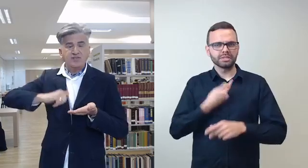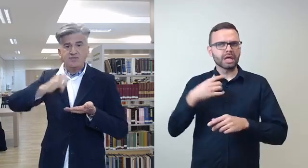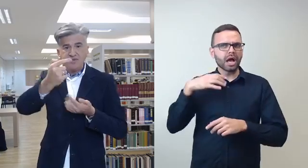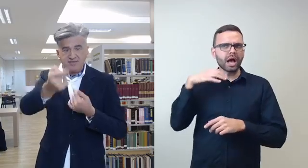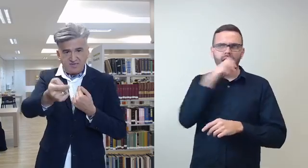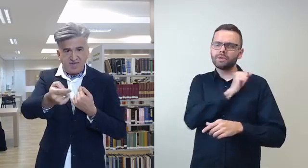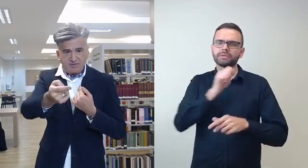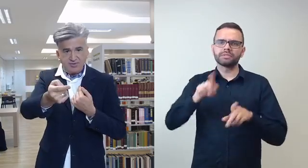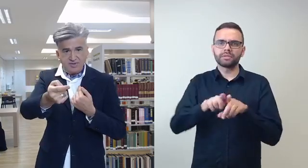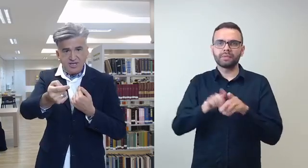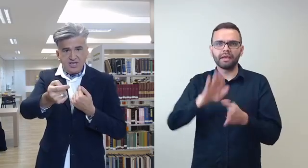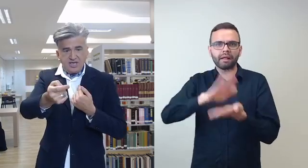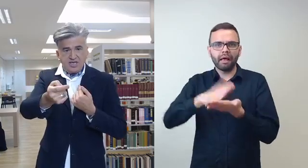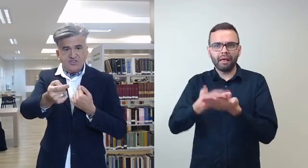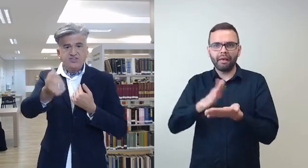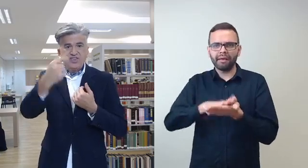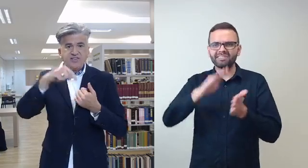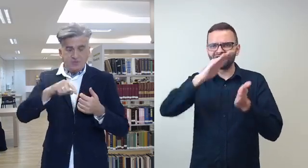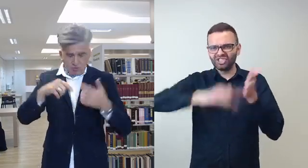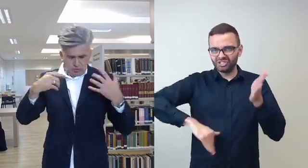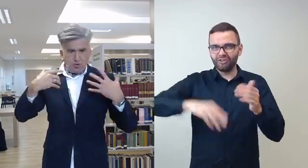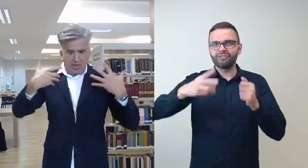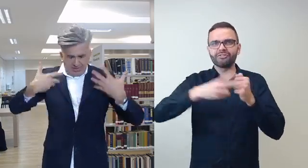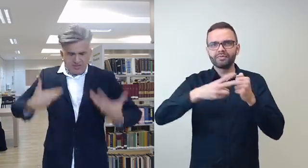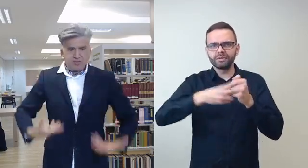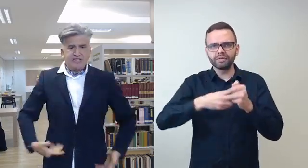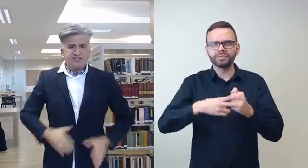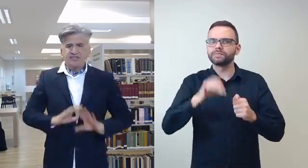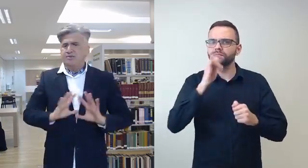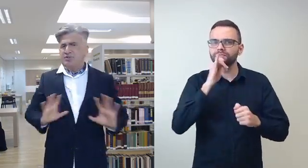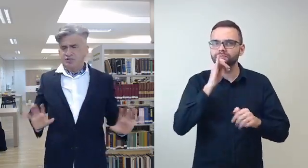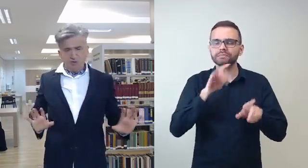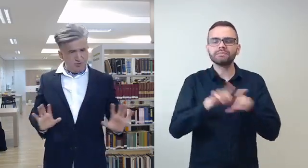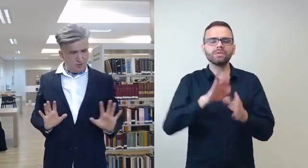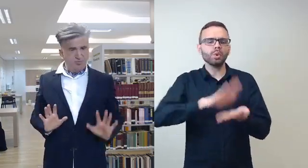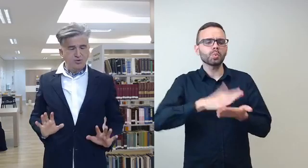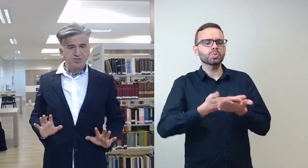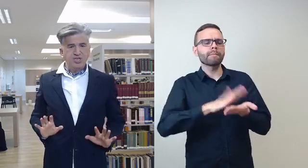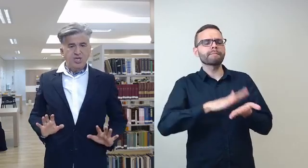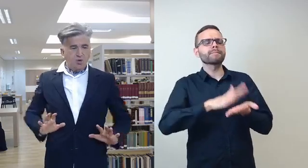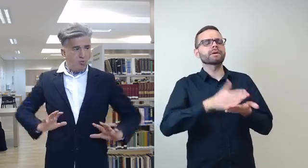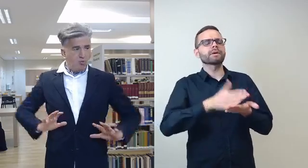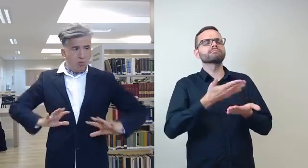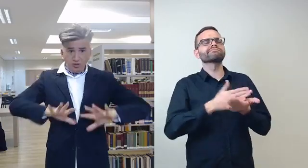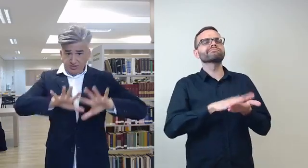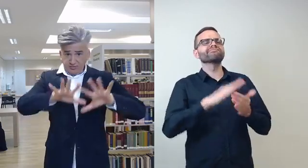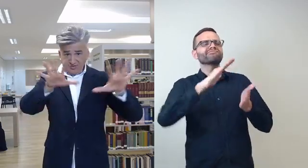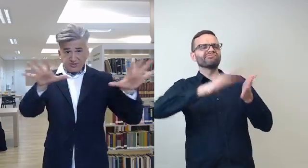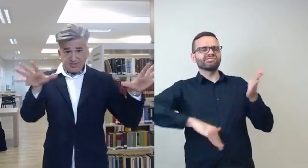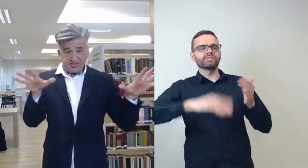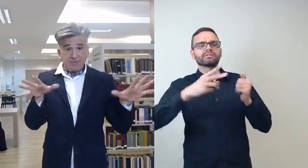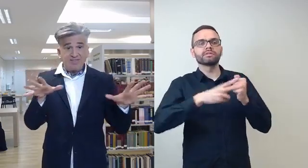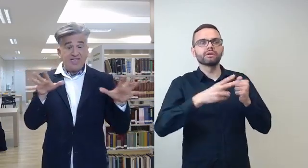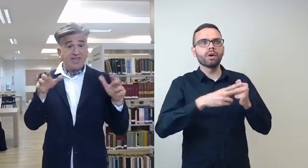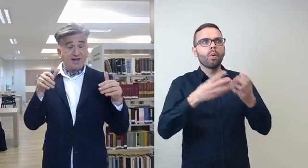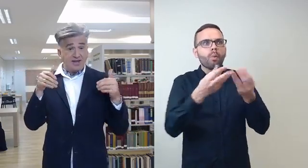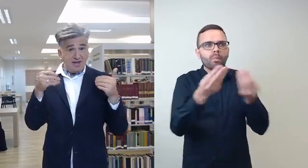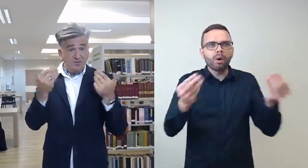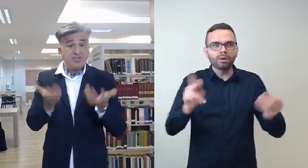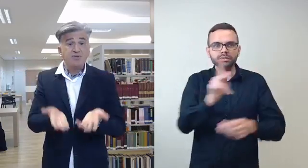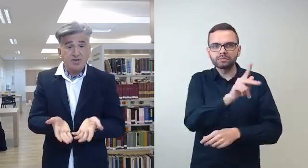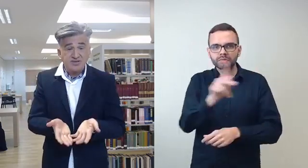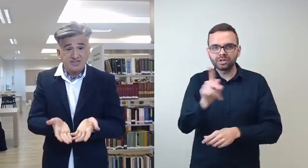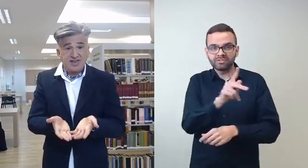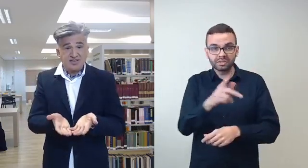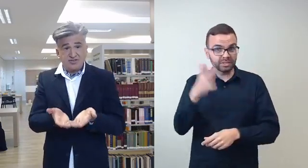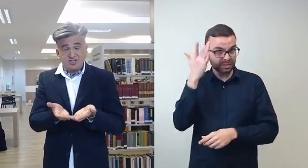tirou esse verbo e dizia, e o surdo, aparentemente simples, uma pessoa humilde, um monte de professores na plateia não